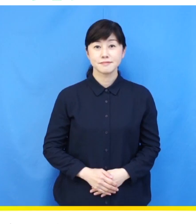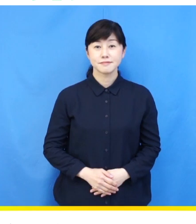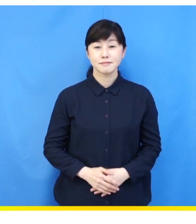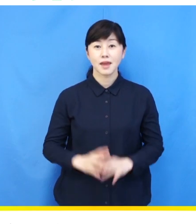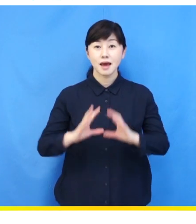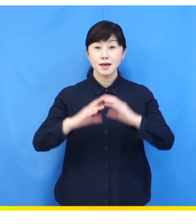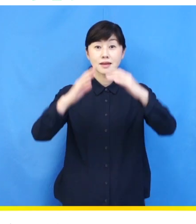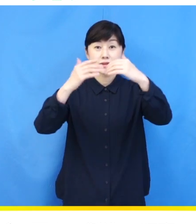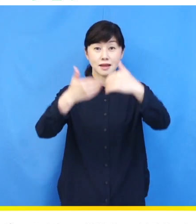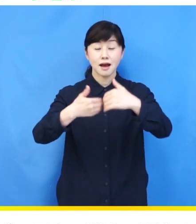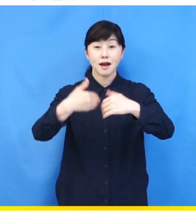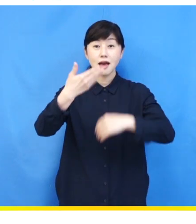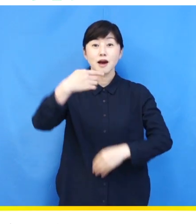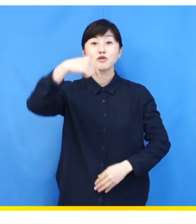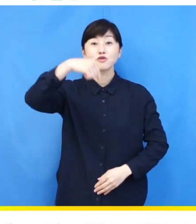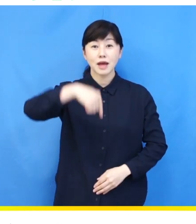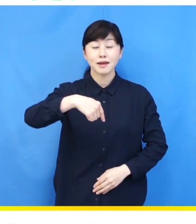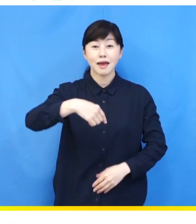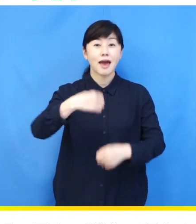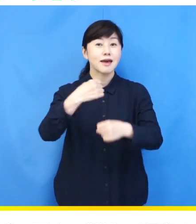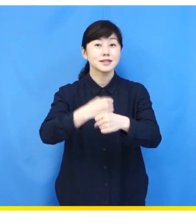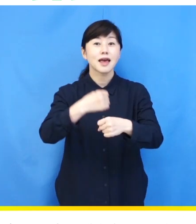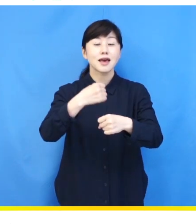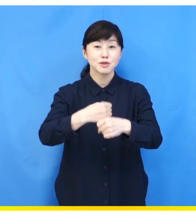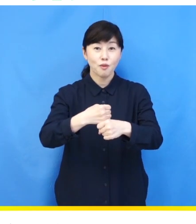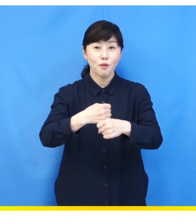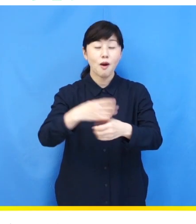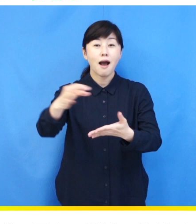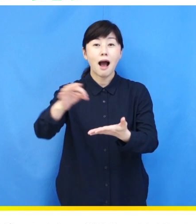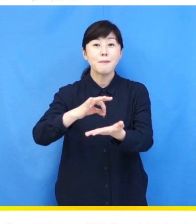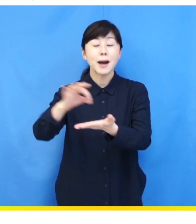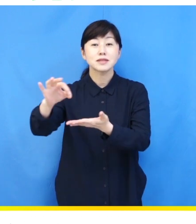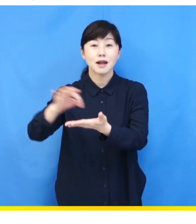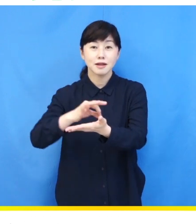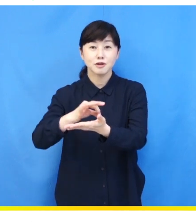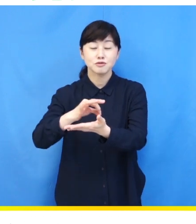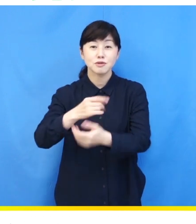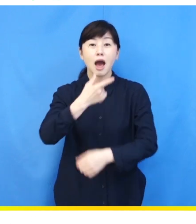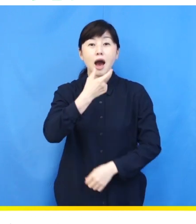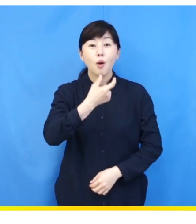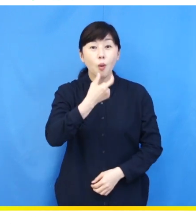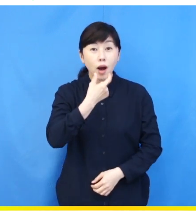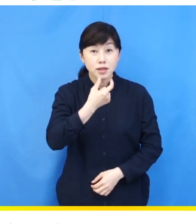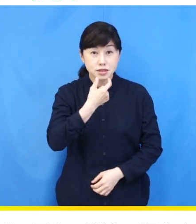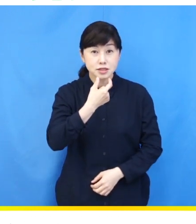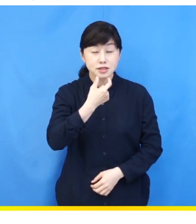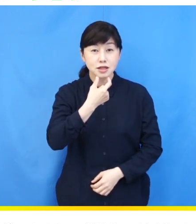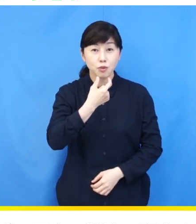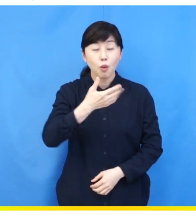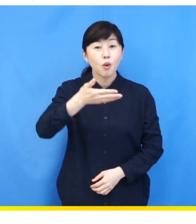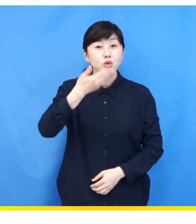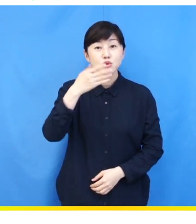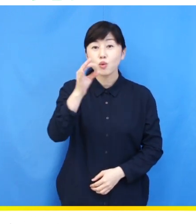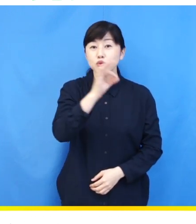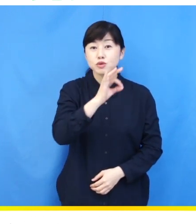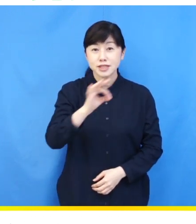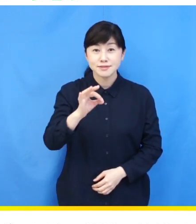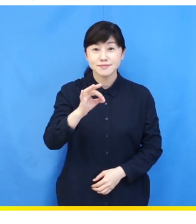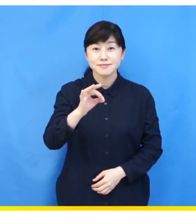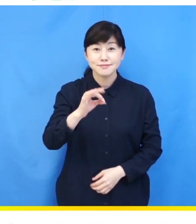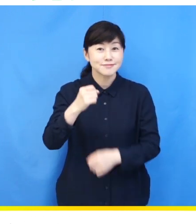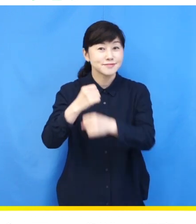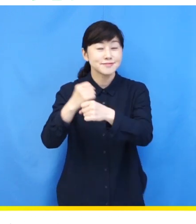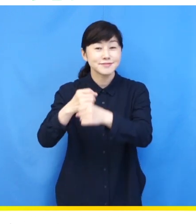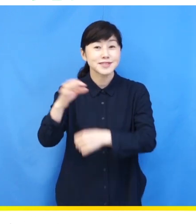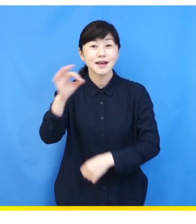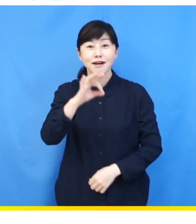世田谷区内で製造販売される岡氏をはじめとする食品雑貨